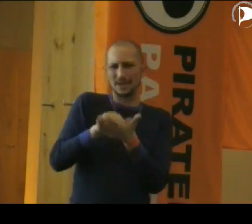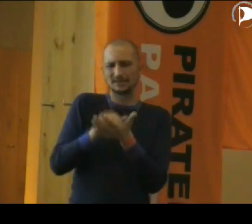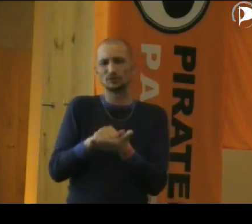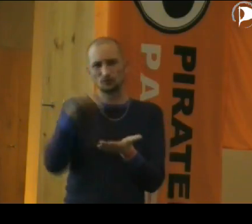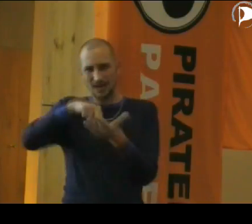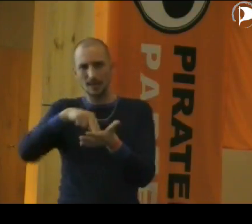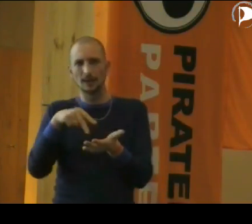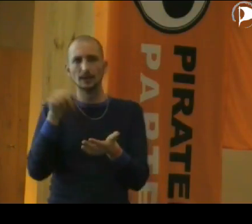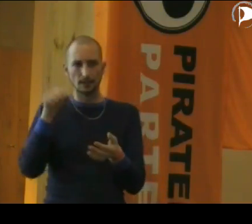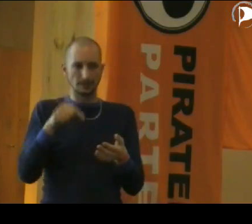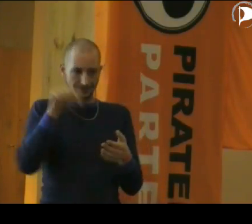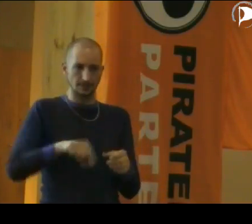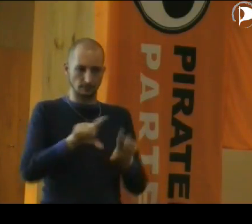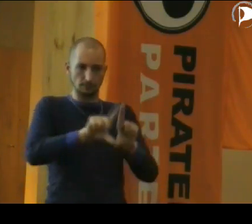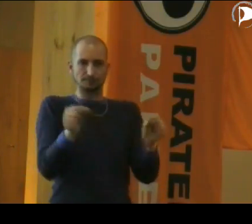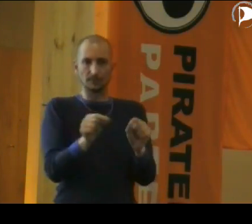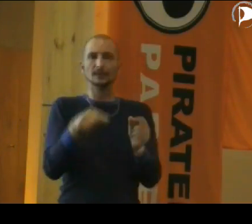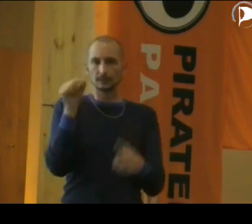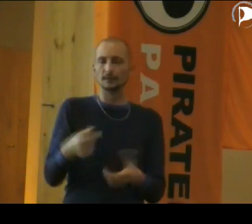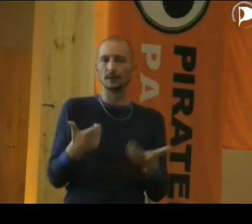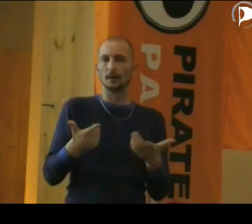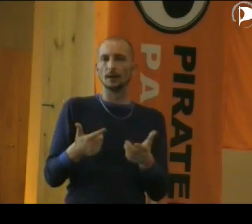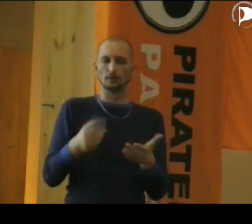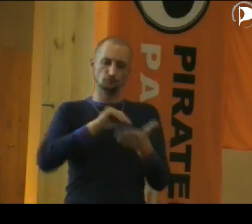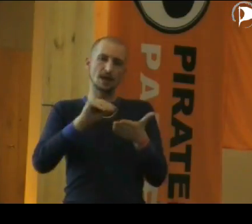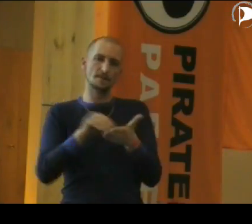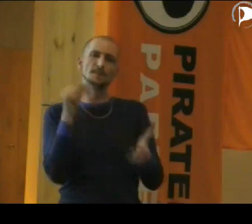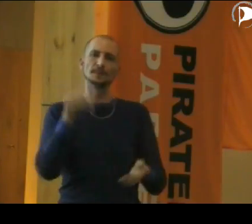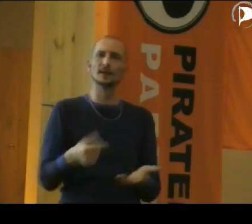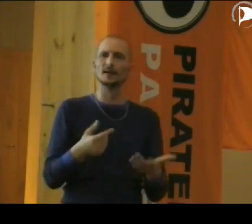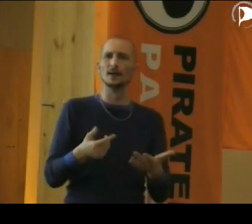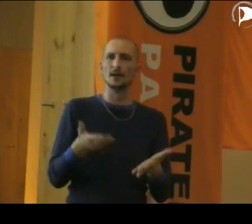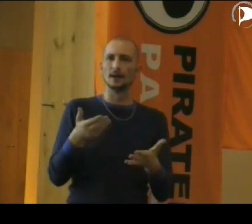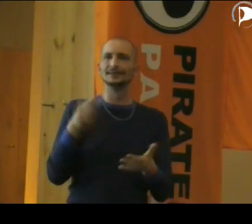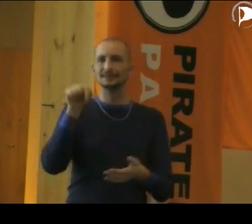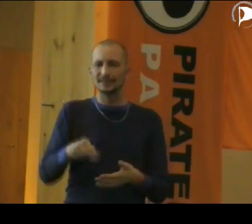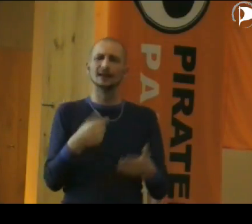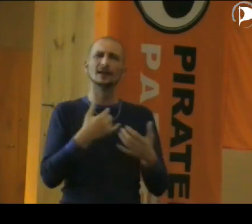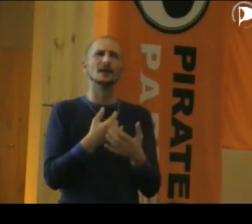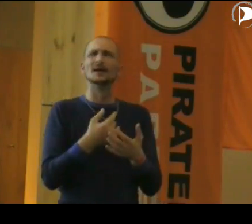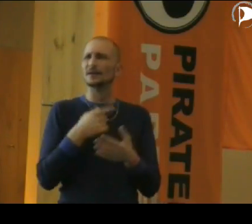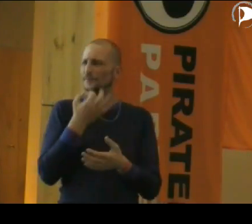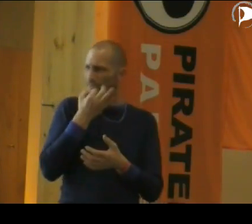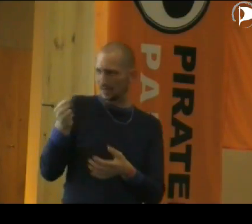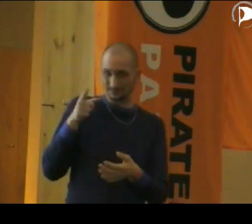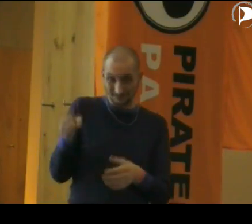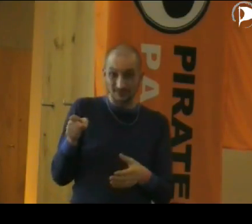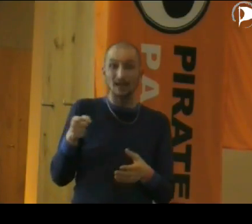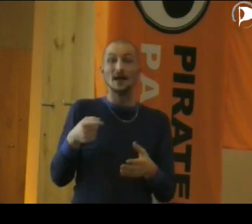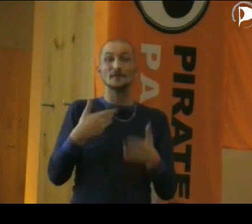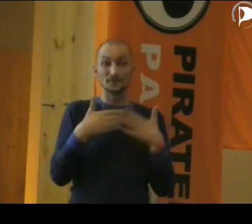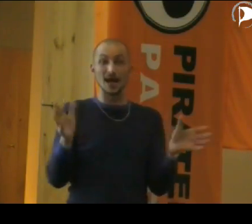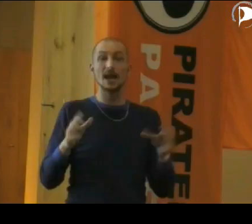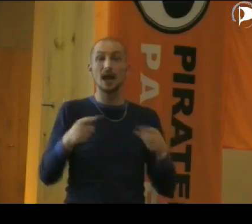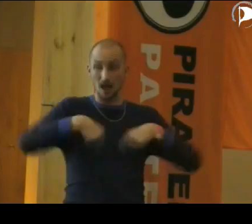sinnvoll aufgrund des steigenden marktes ich würde mich aber interessieren wie du quasi die freiräume die duh dem politischen geschäft überraschend